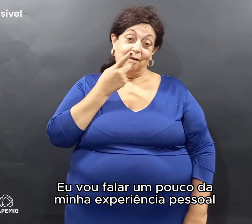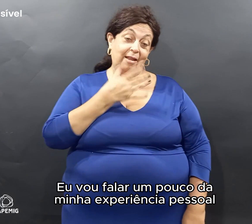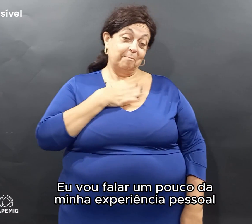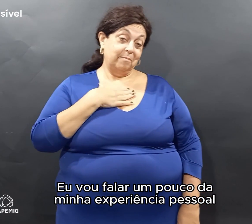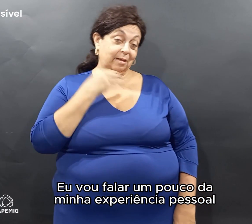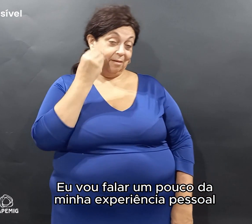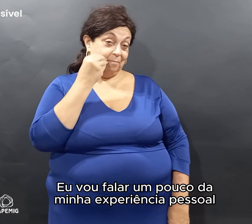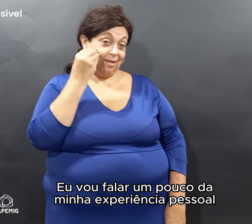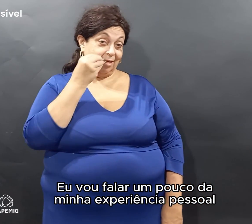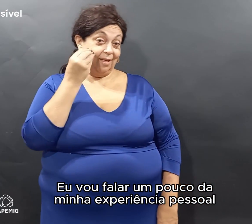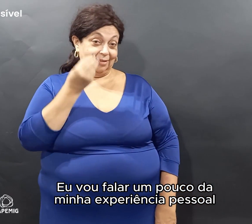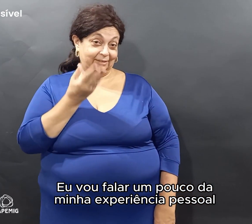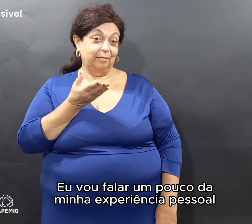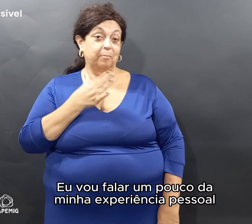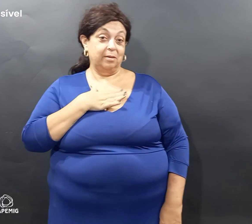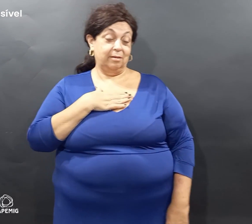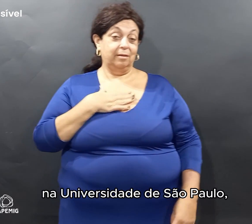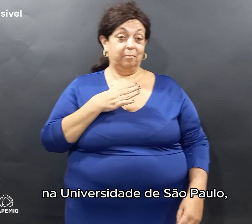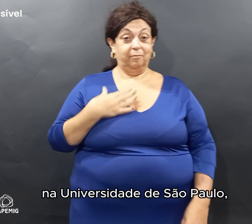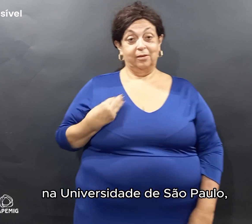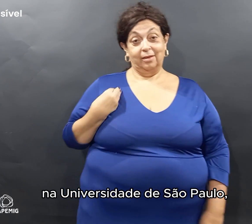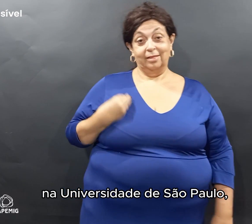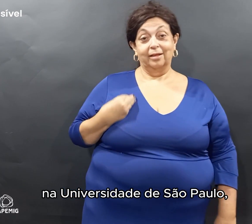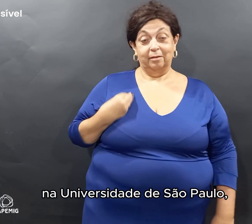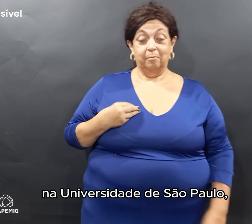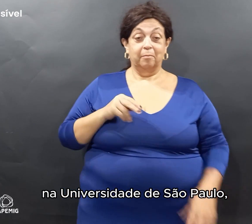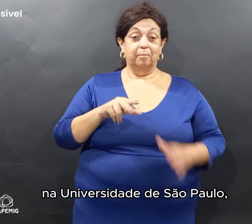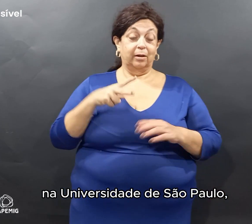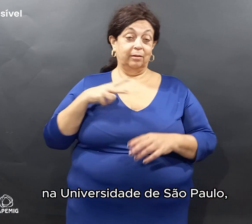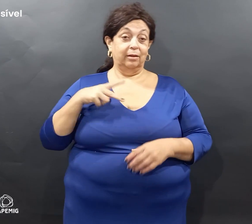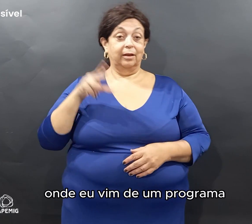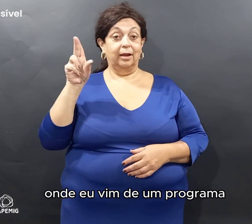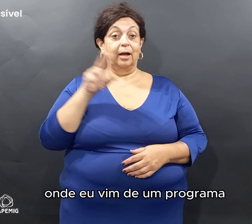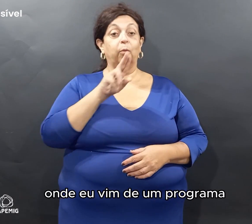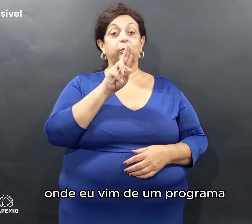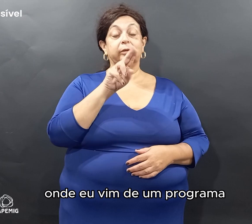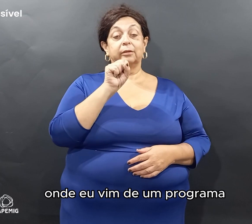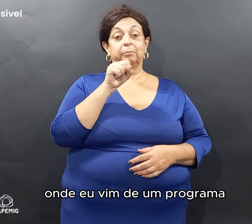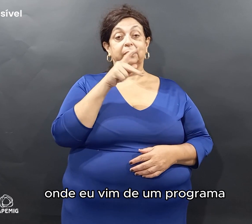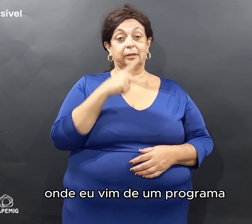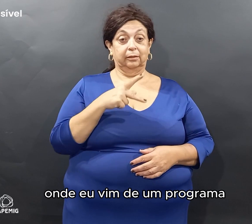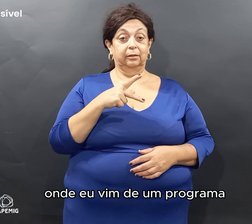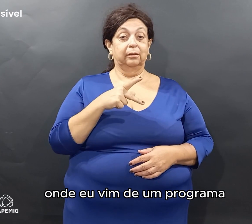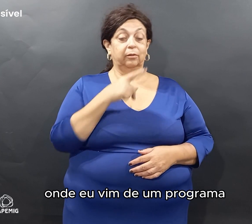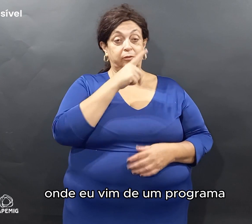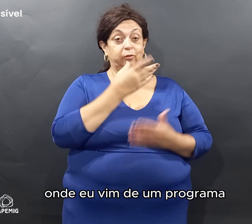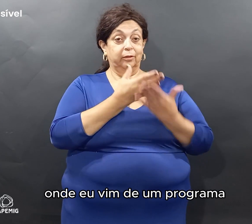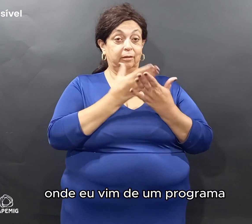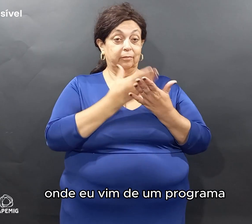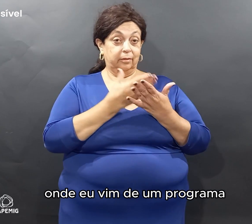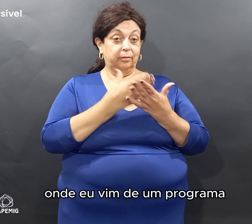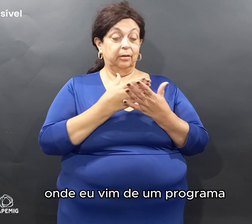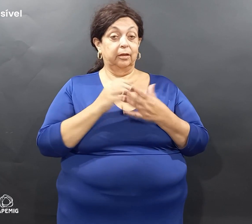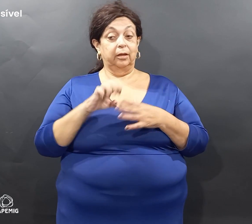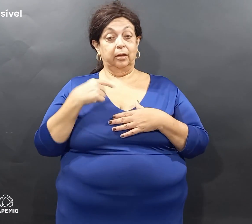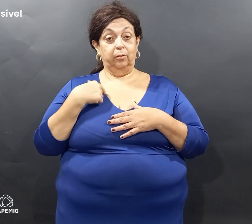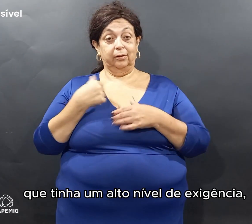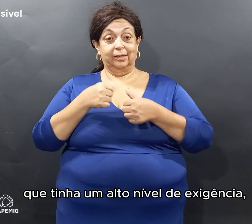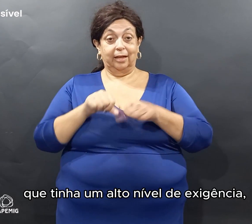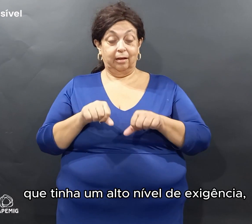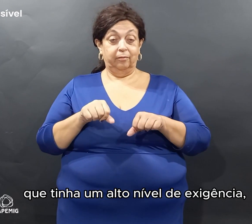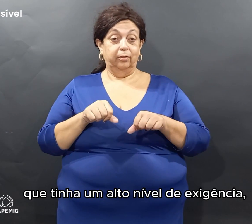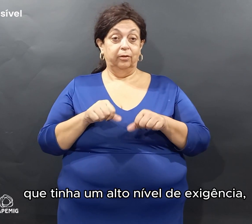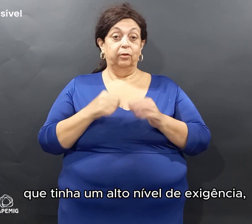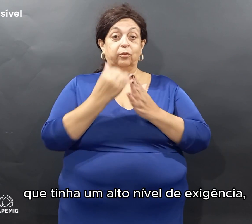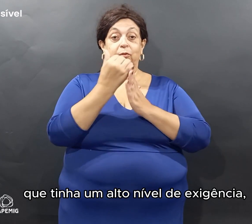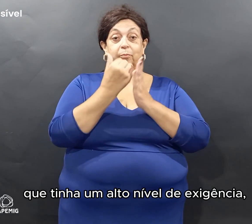minha experiência pessoal na Universidade de São Paulo, onde eu vim de um programa que tinha